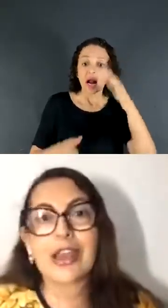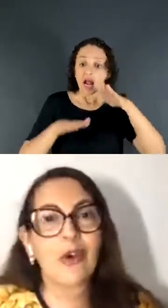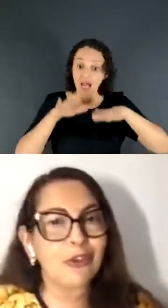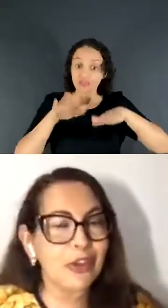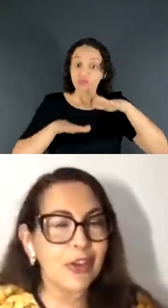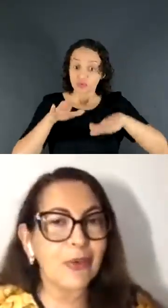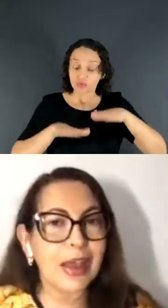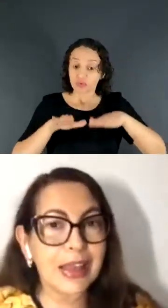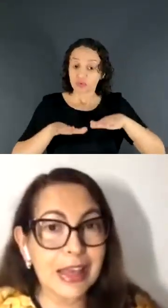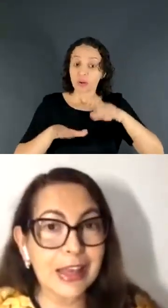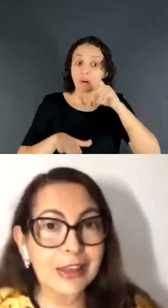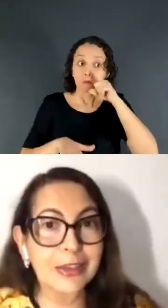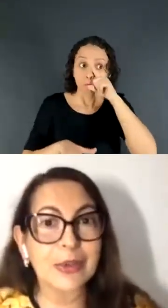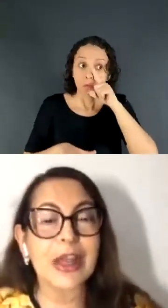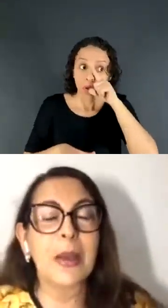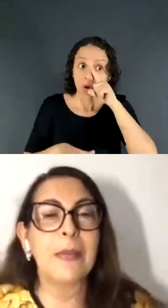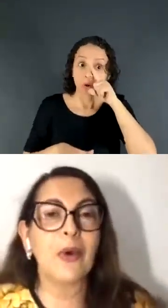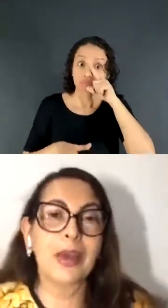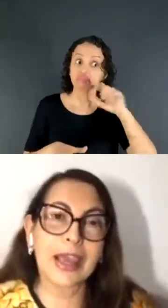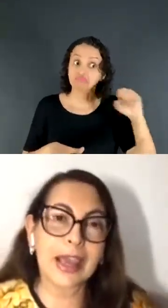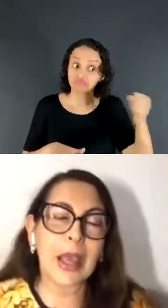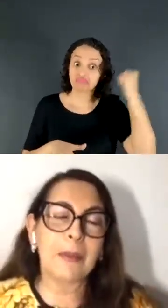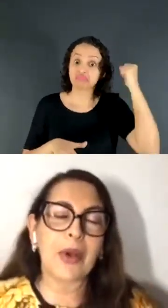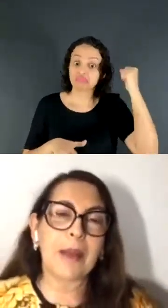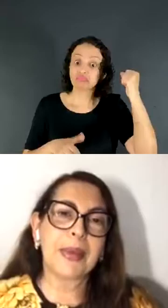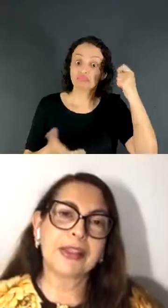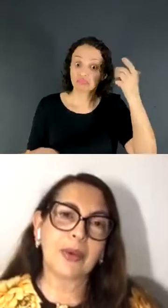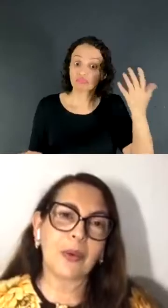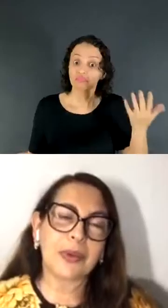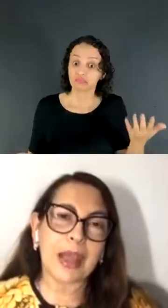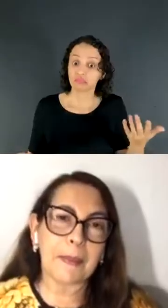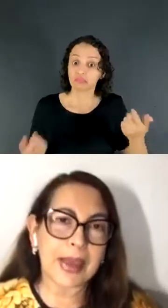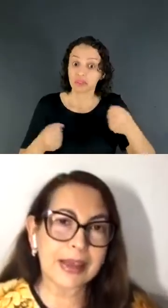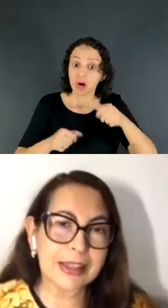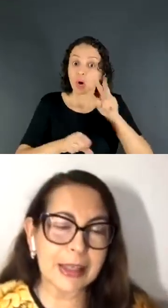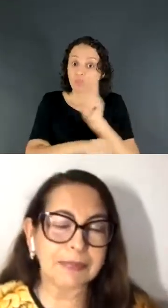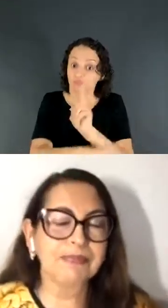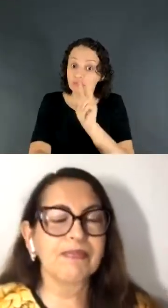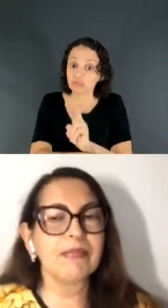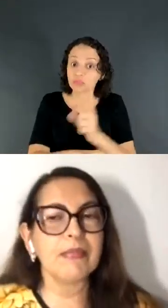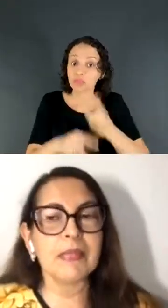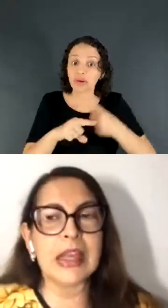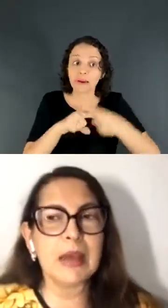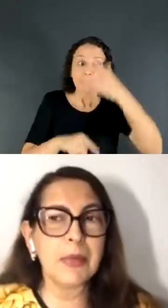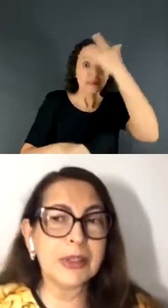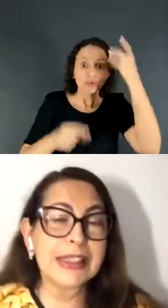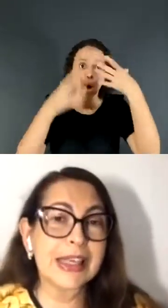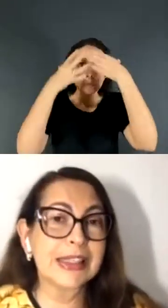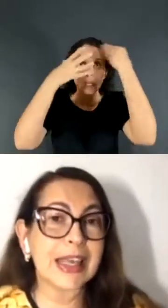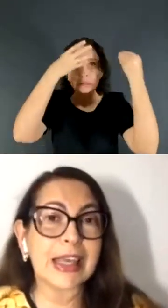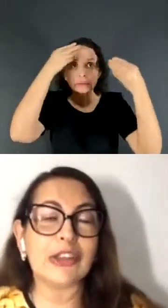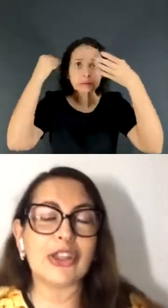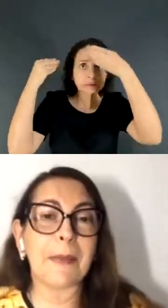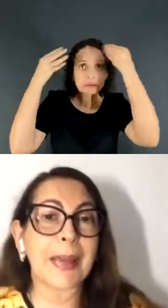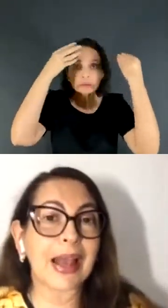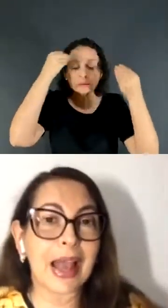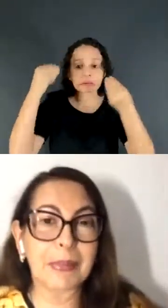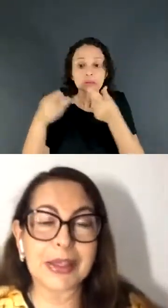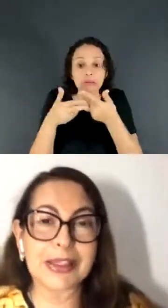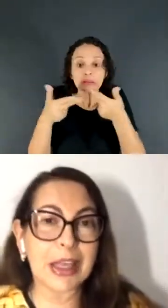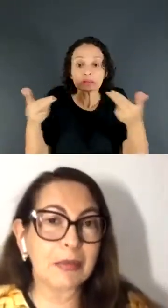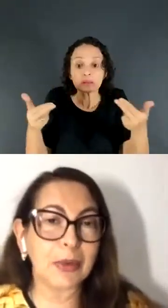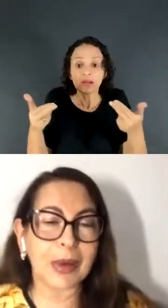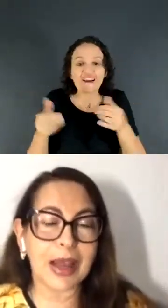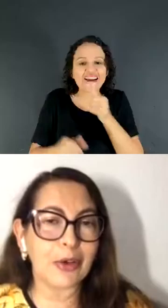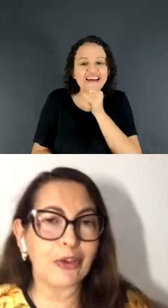de quem convive com ela em risco. Por quê? Porque a pessoa com demência, ela pode esquecer de apagar,